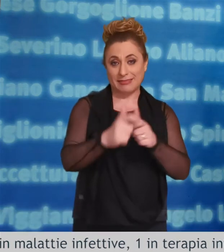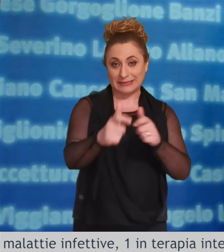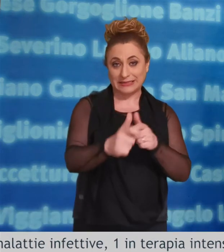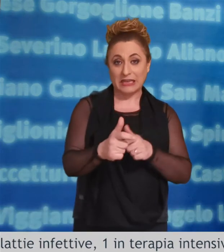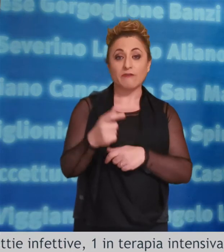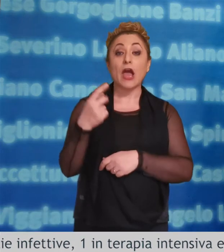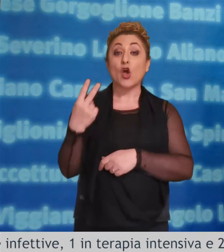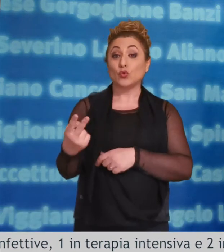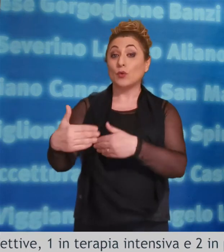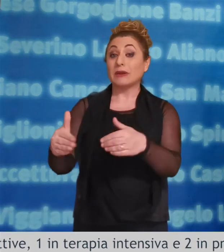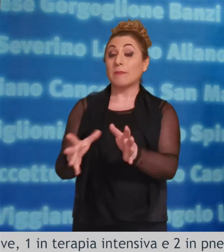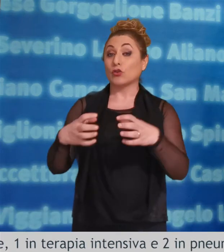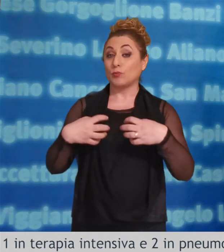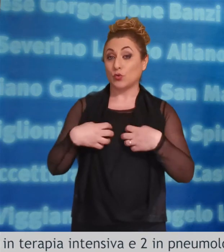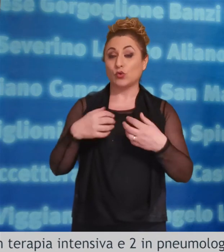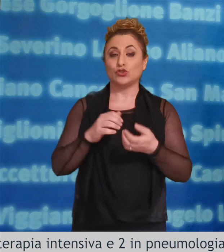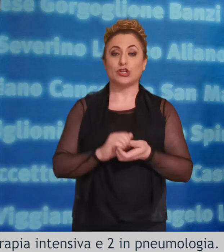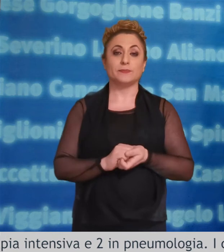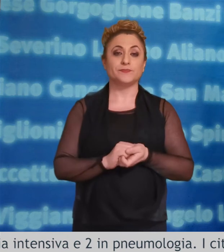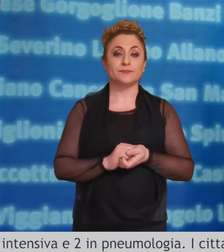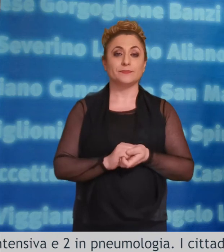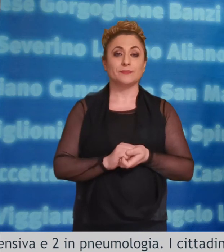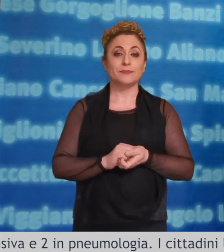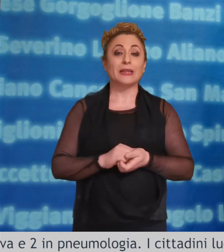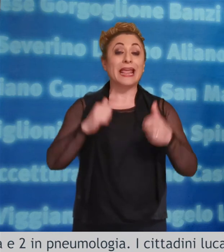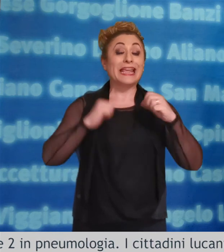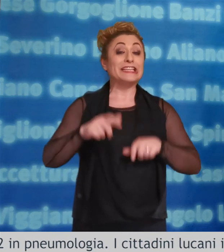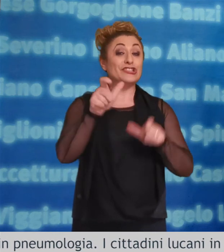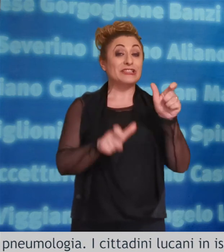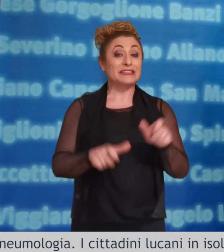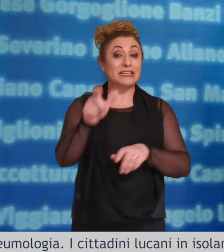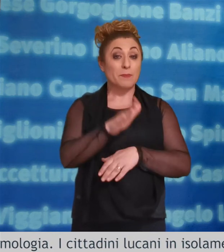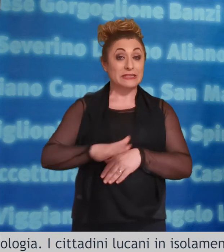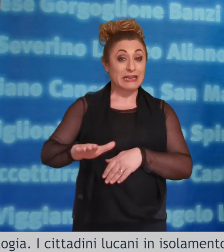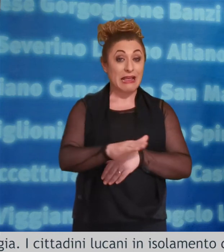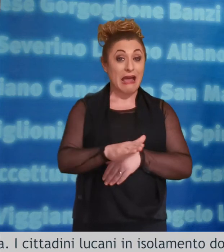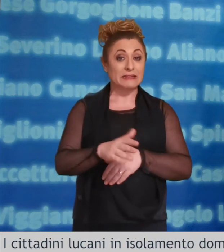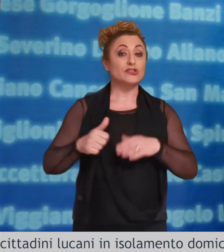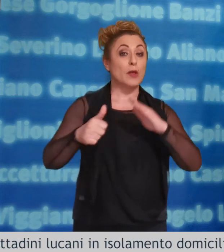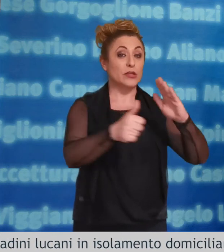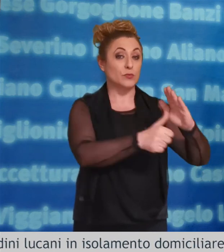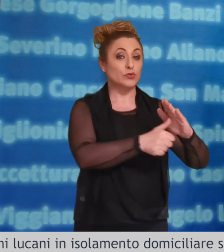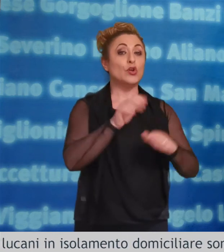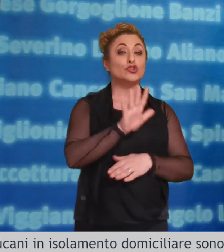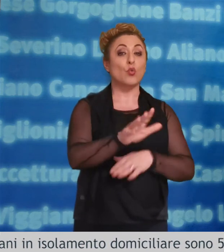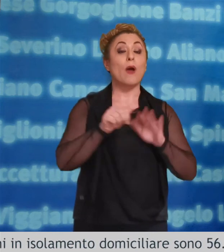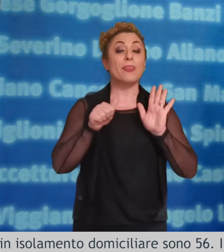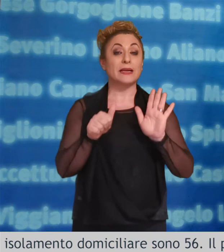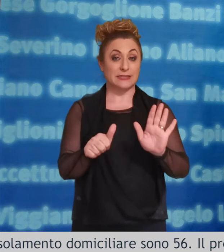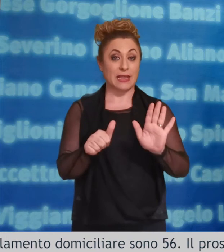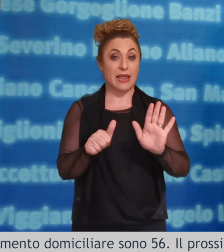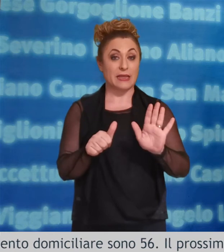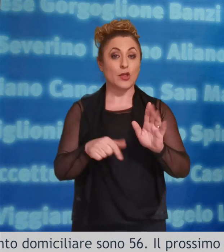due in pneumologia i cittadini lucani in isolamento domiciliare sono 56